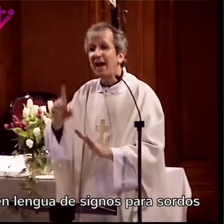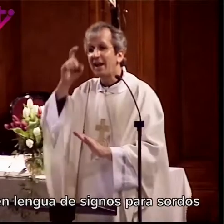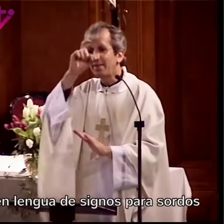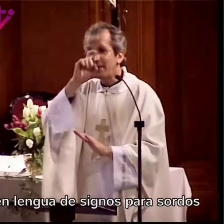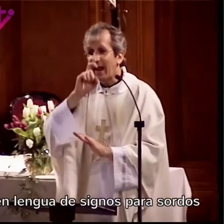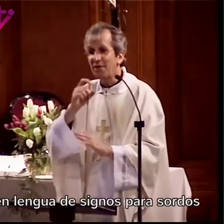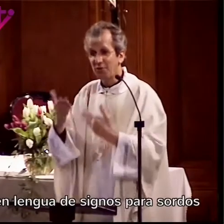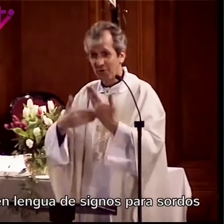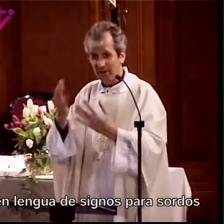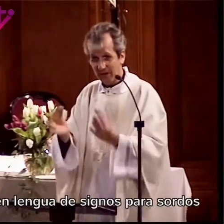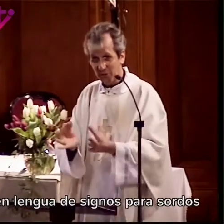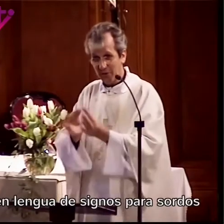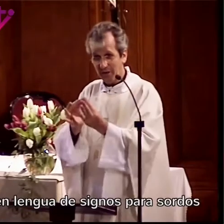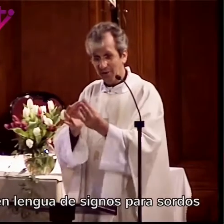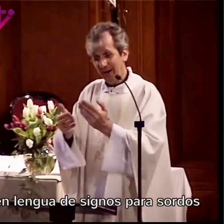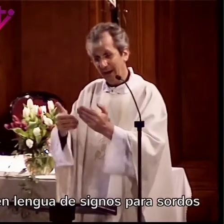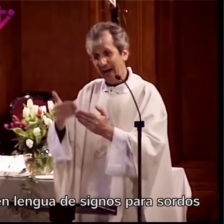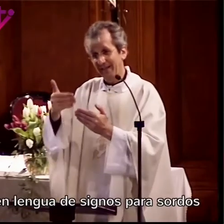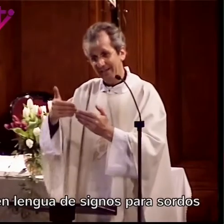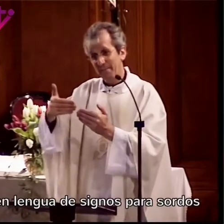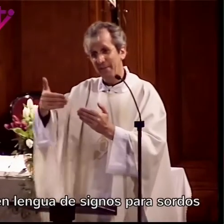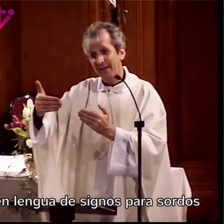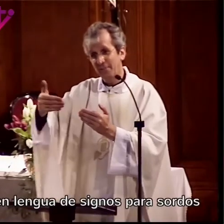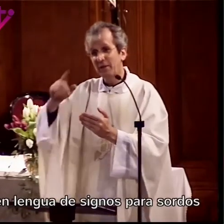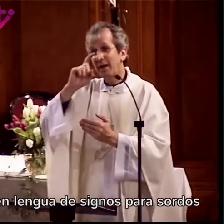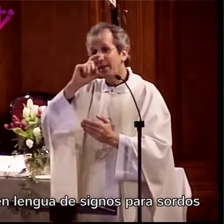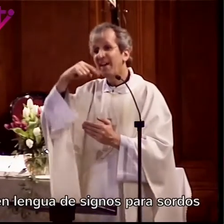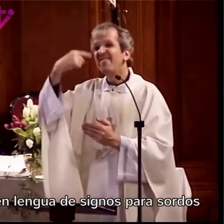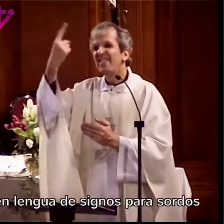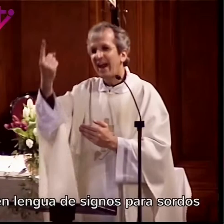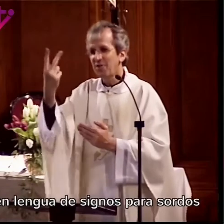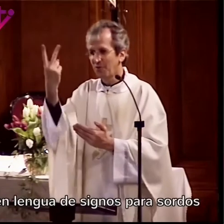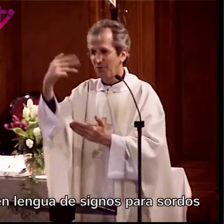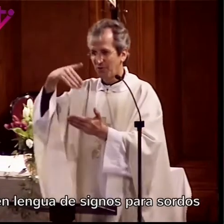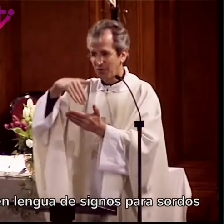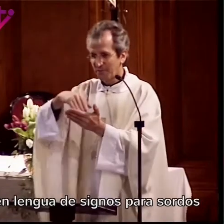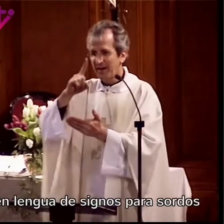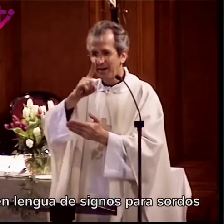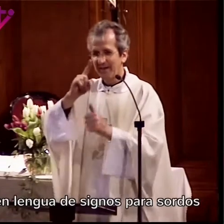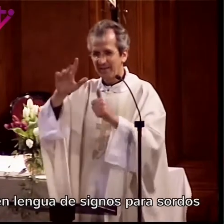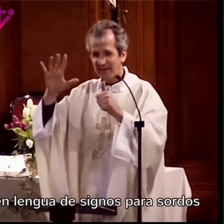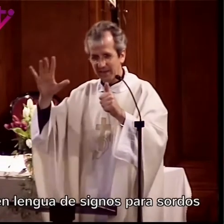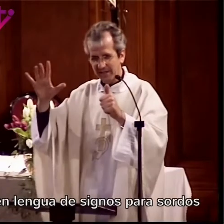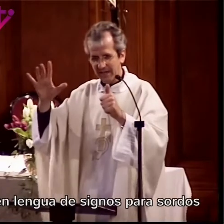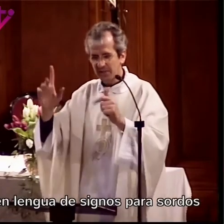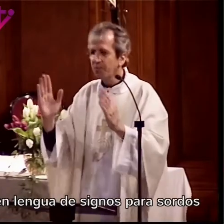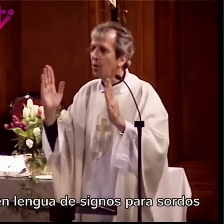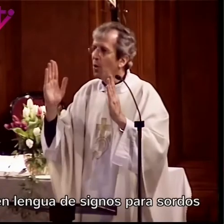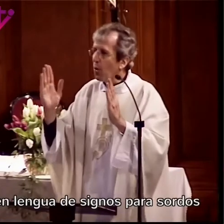del año litúrgico antes de empezar el tiempo de Navidad del año 2016 un